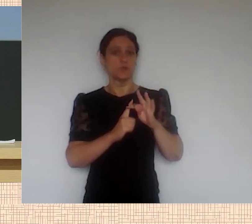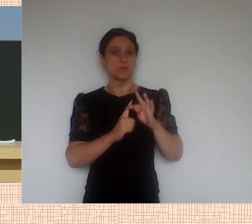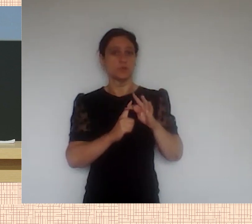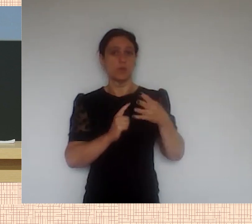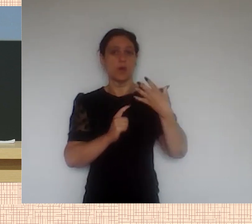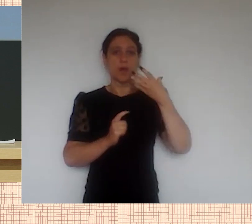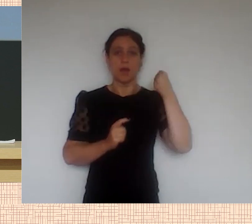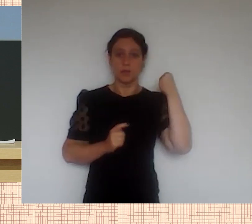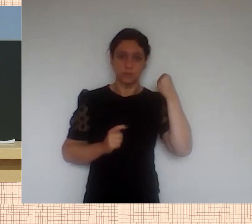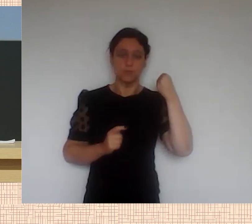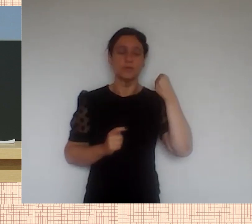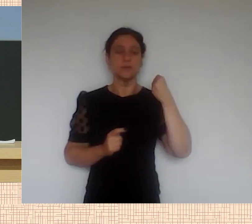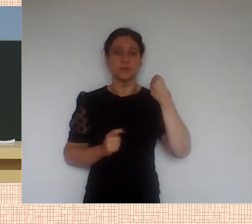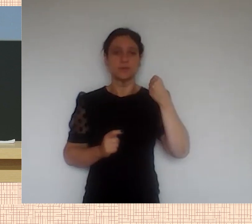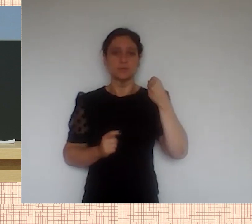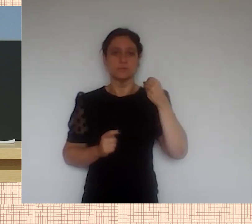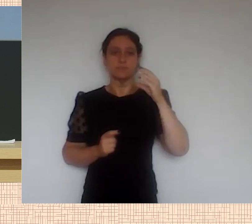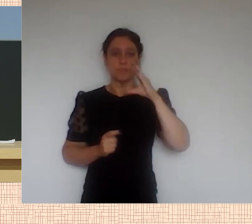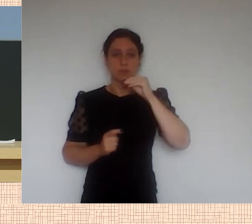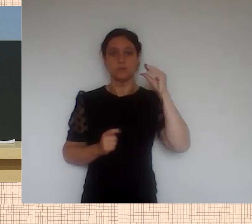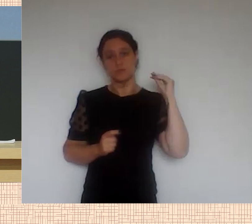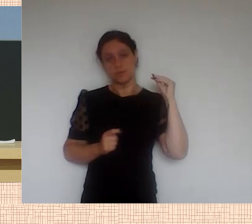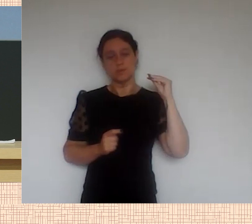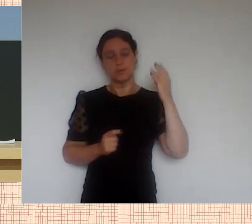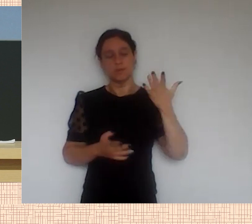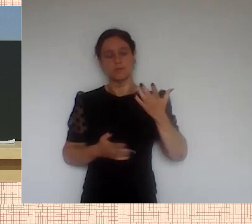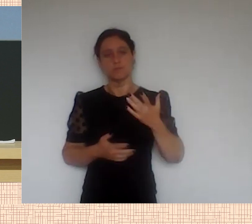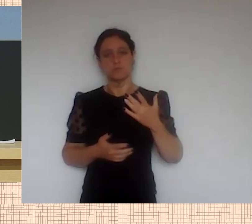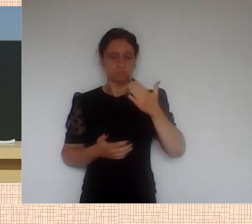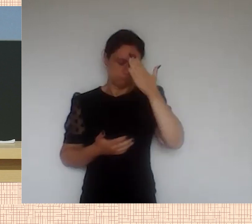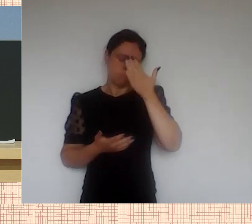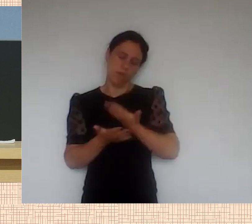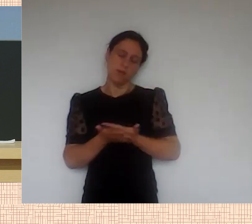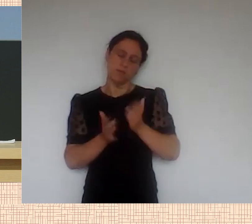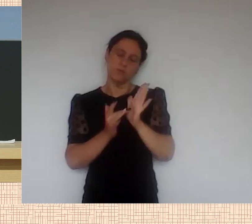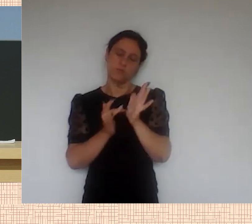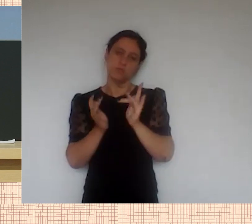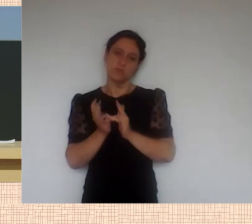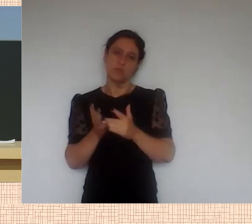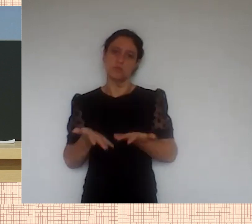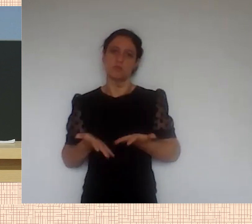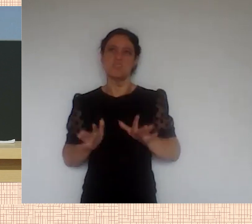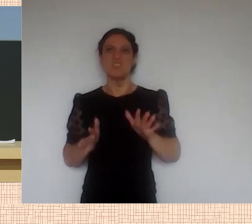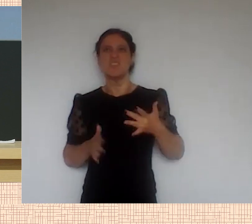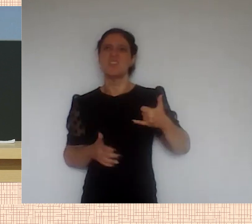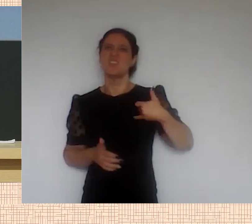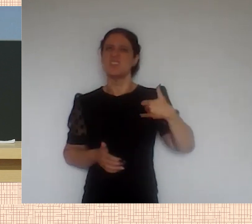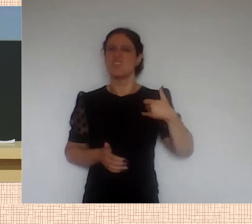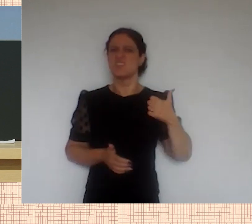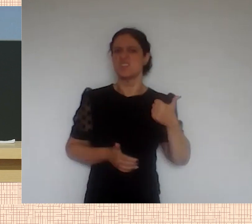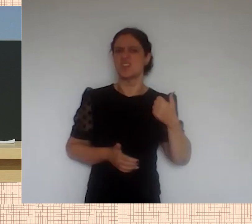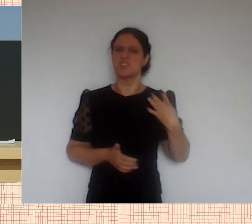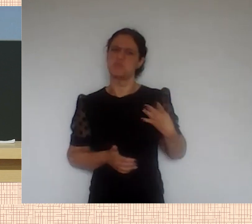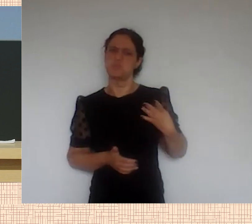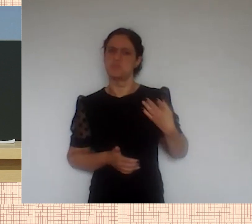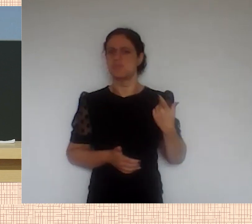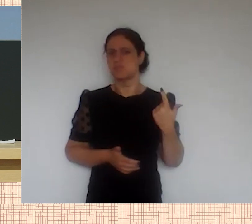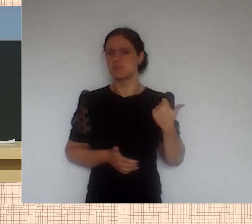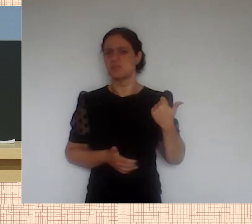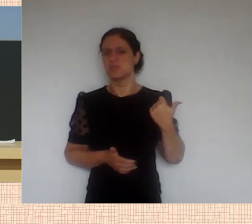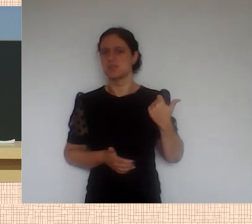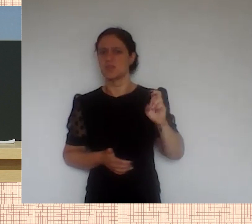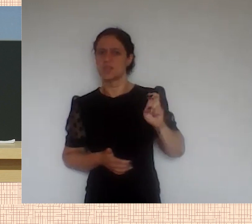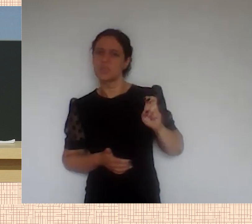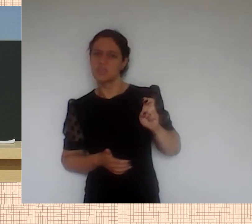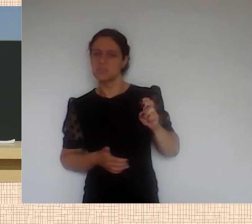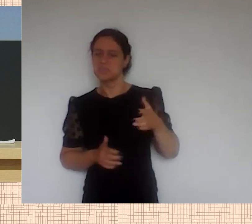Ele podia ter apenas 14, 15 anos quando se converteu.